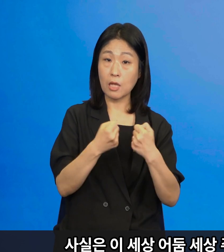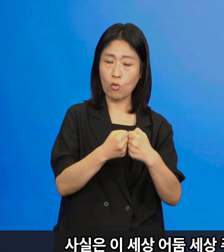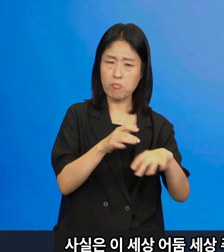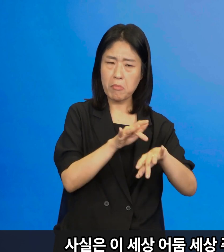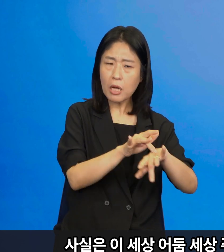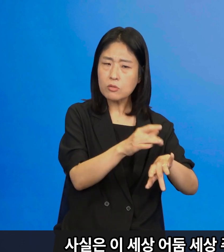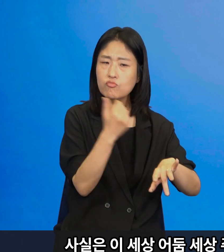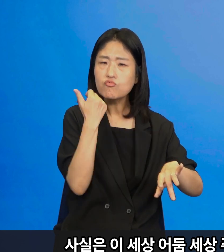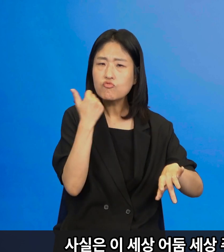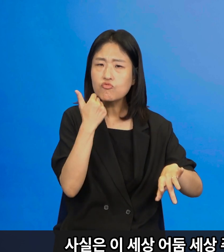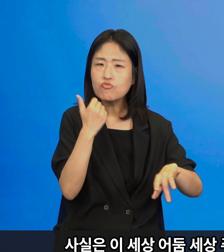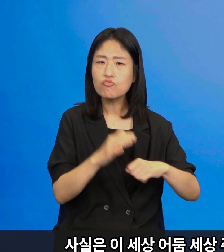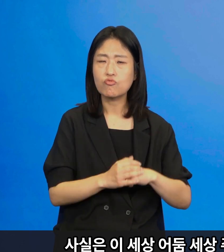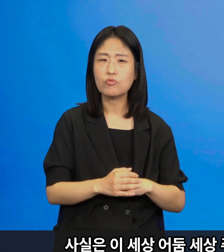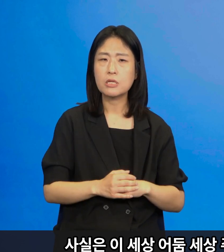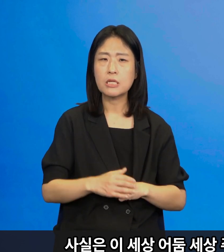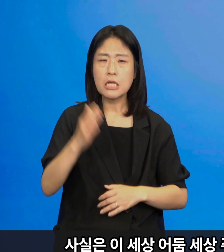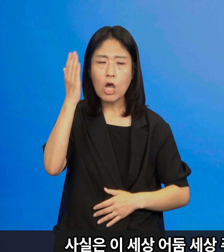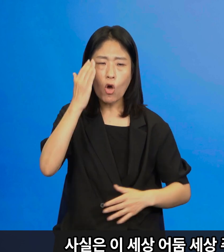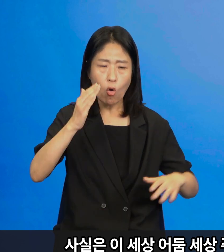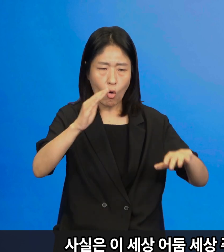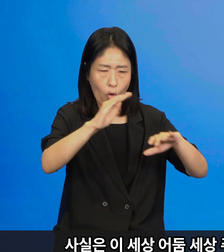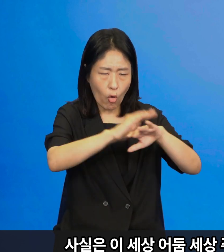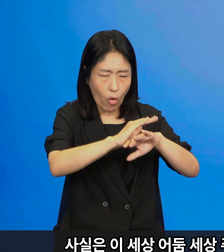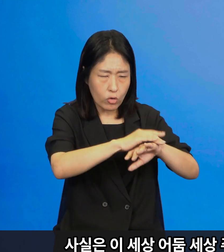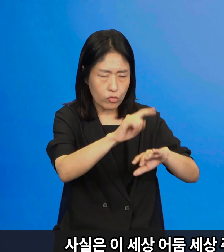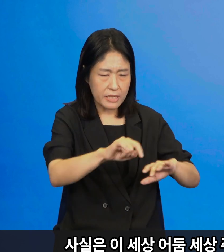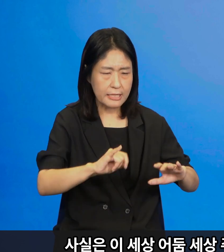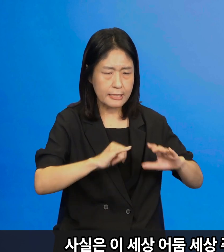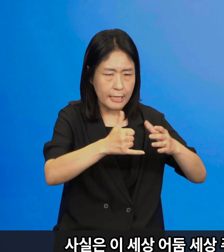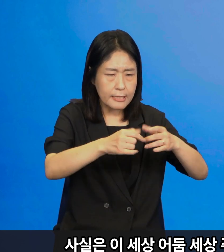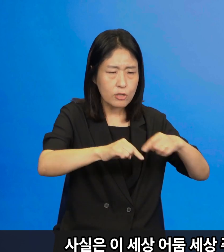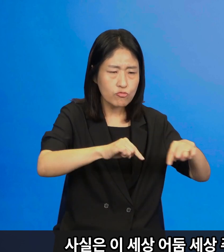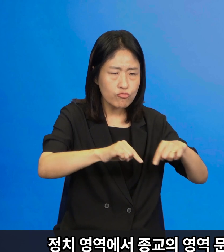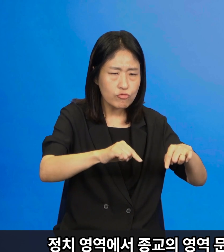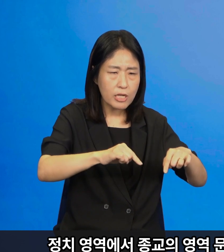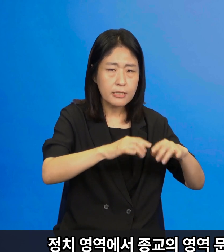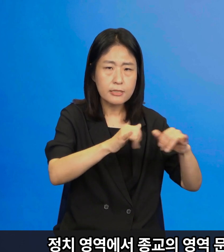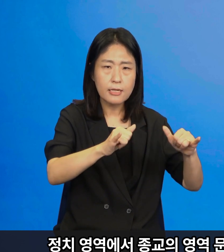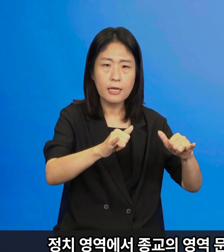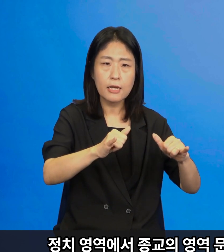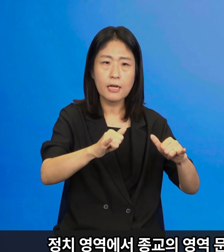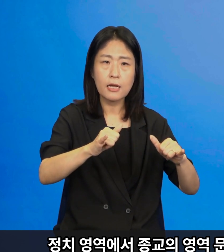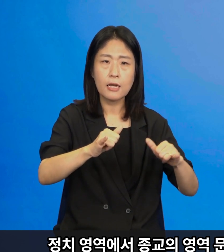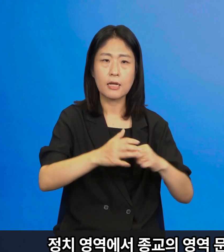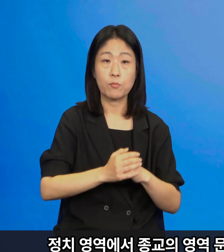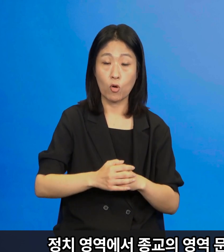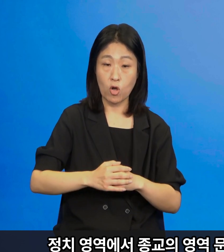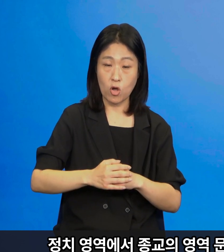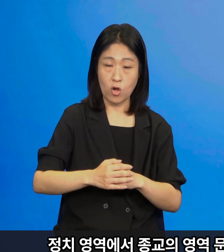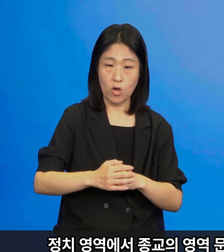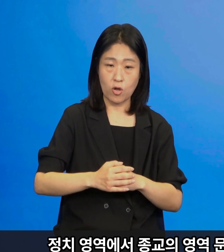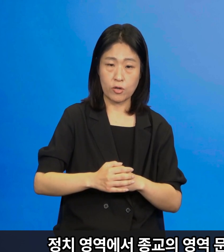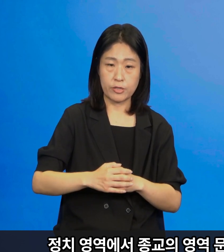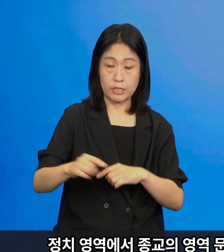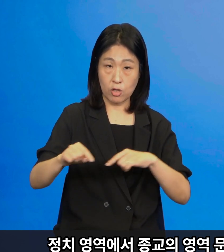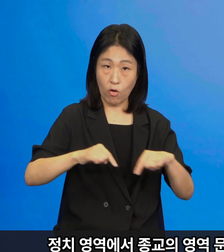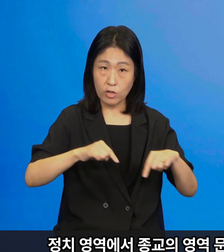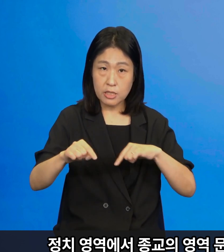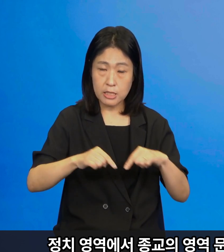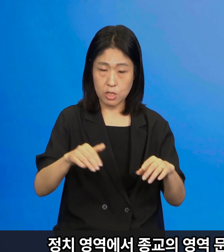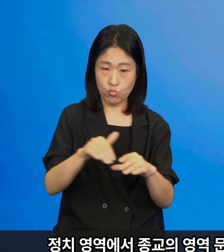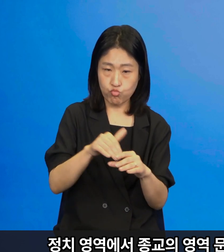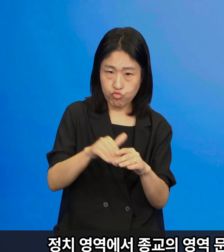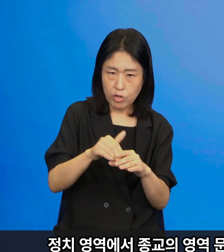사실은 이 세상 어둠 세상 주관자들, 하늘에 있는 악한 영들, 정치 영역에서, 종교 영역, 문화의